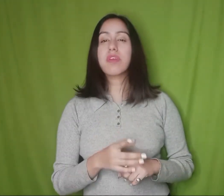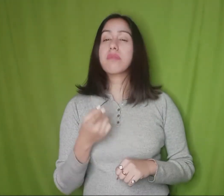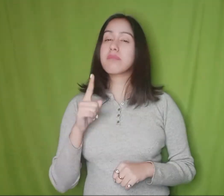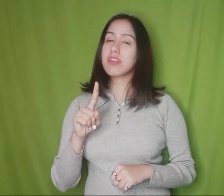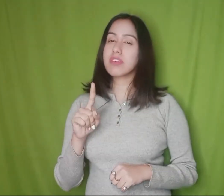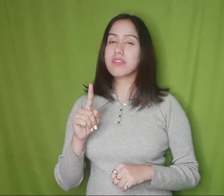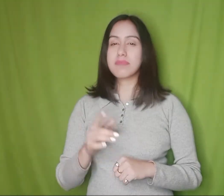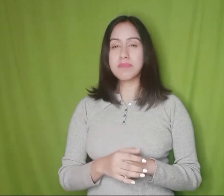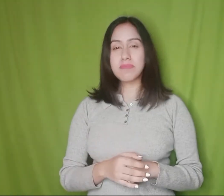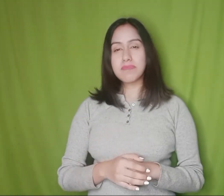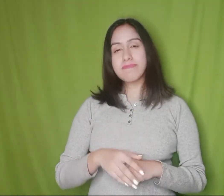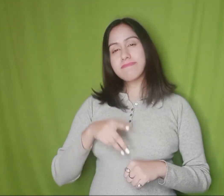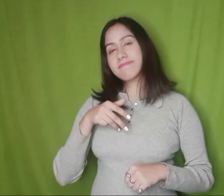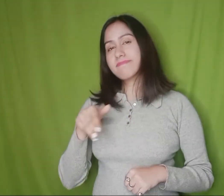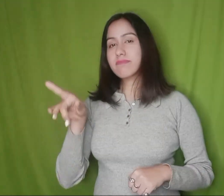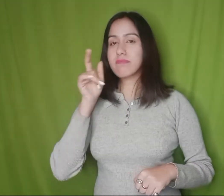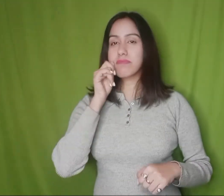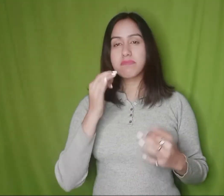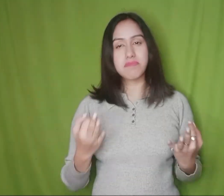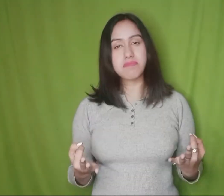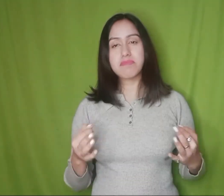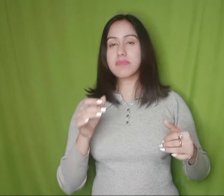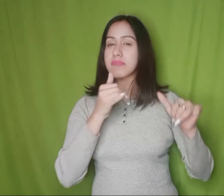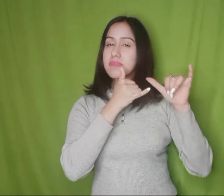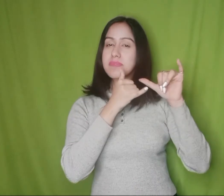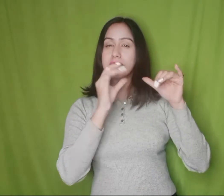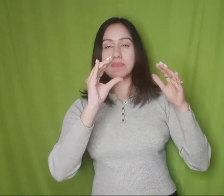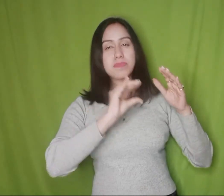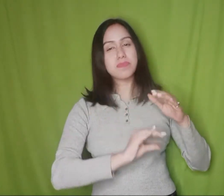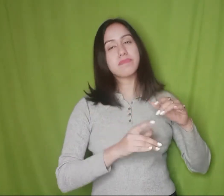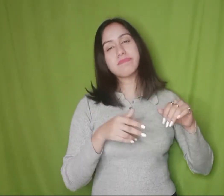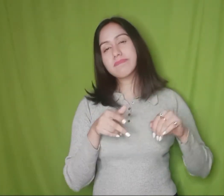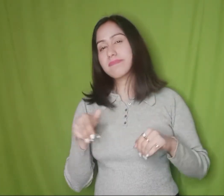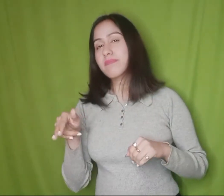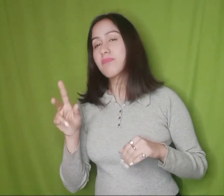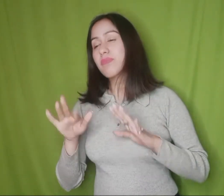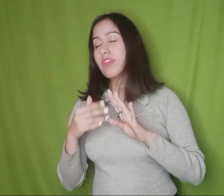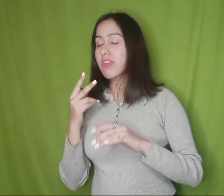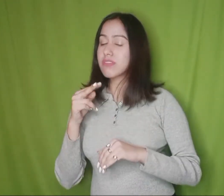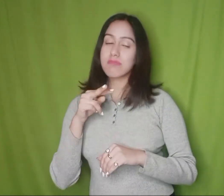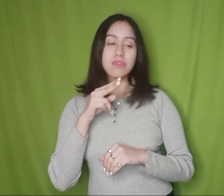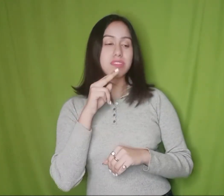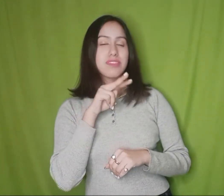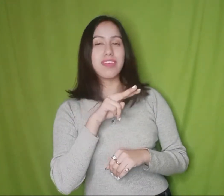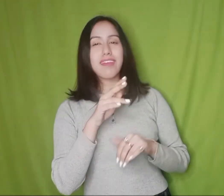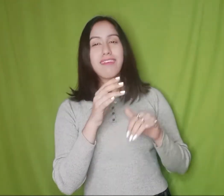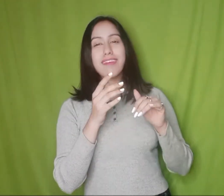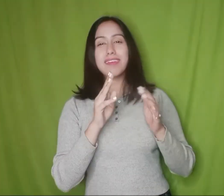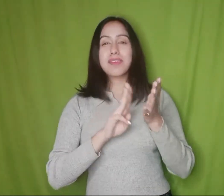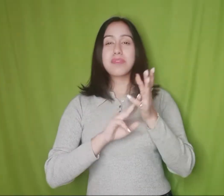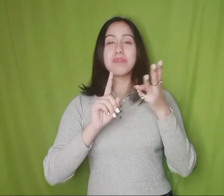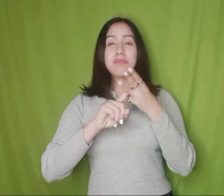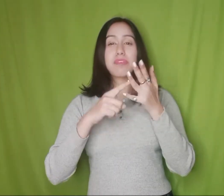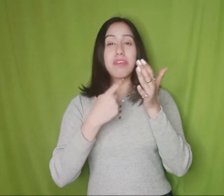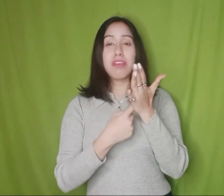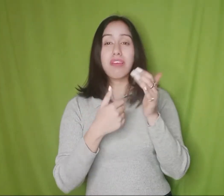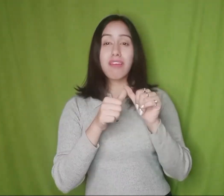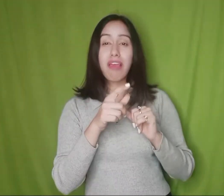न जाने साधु बाबा के मन में क्या आया, वो ड्योढ़ी नहीं लांग पाए। उस सांवले सलोने भोले